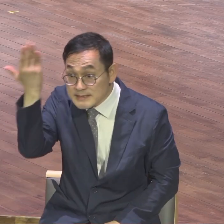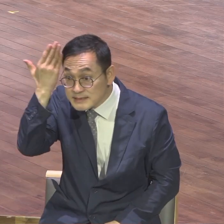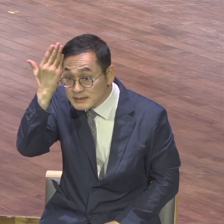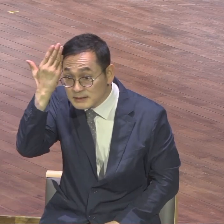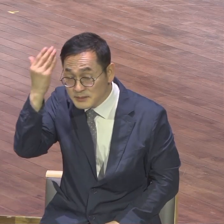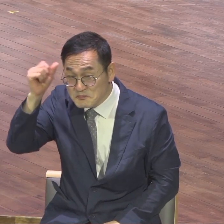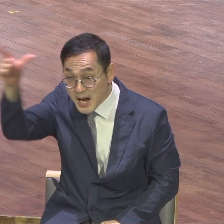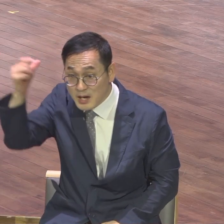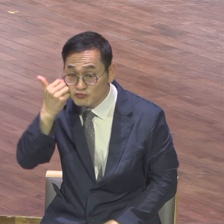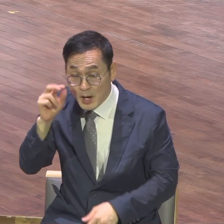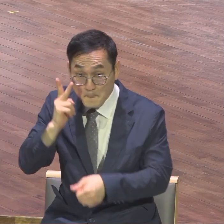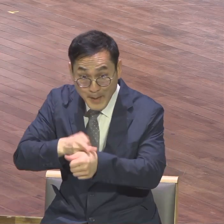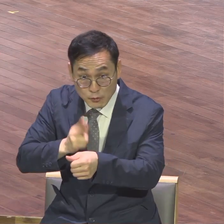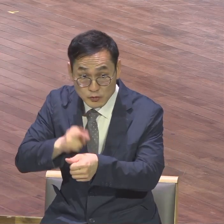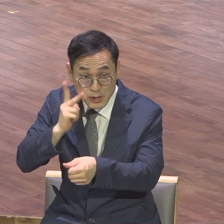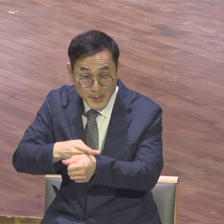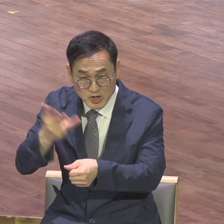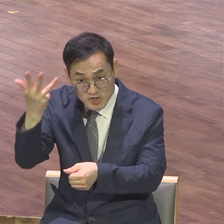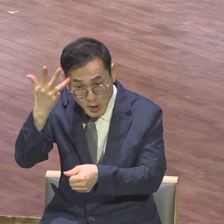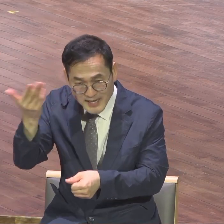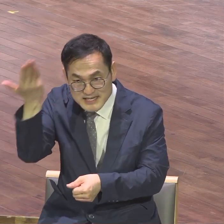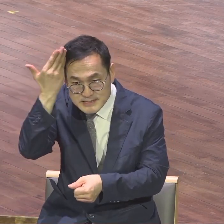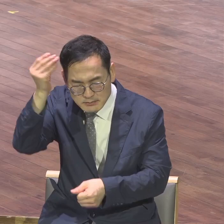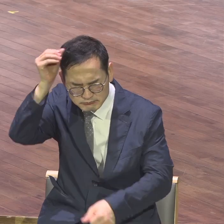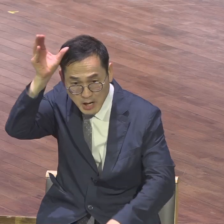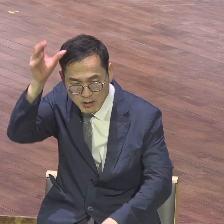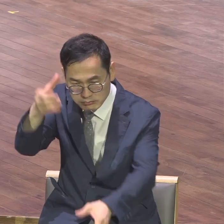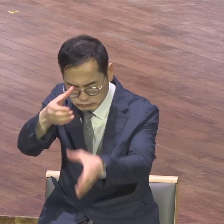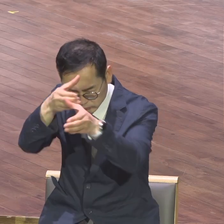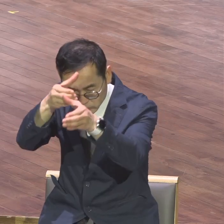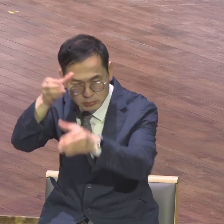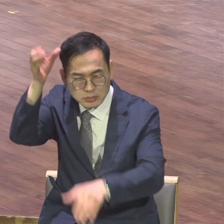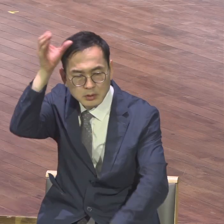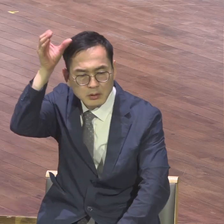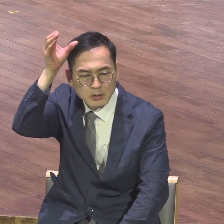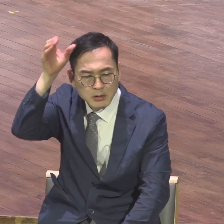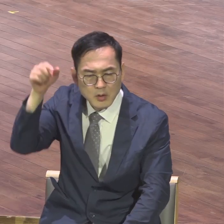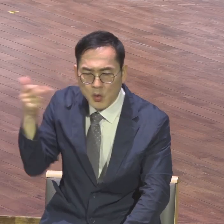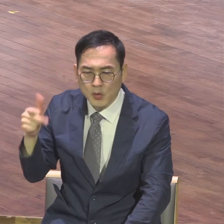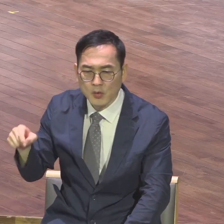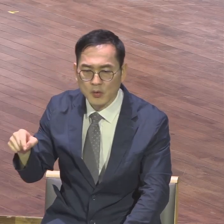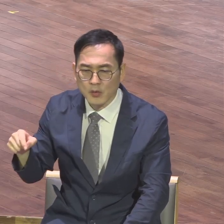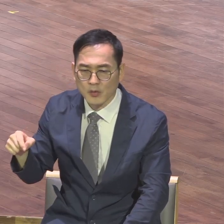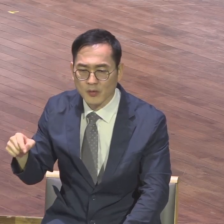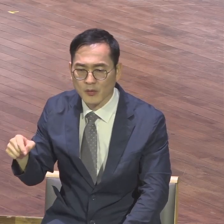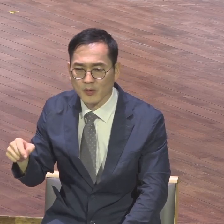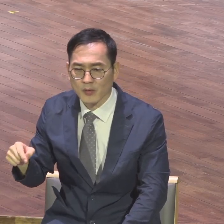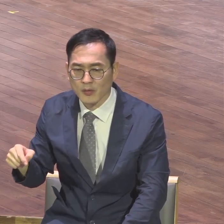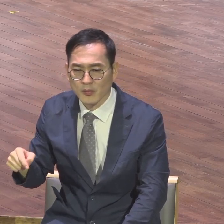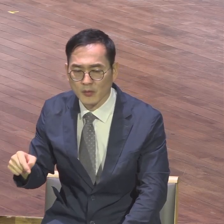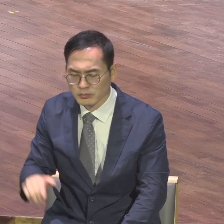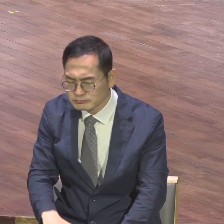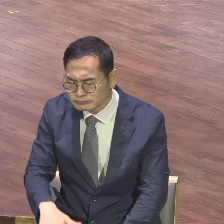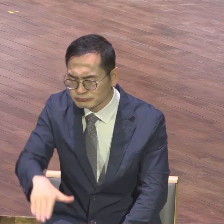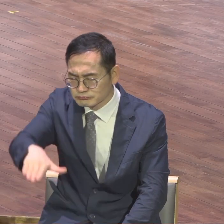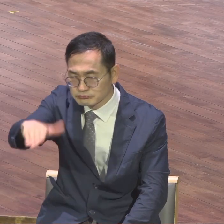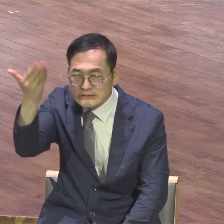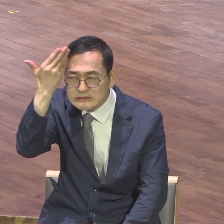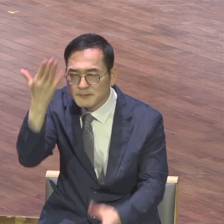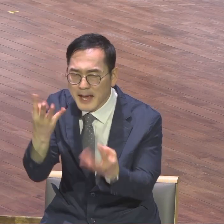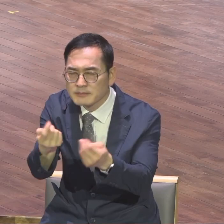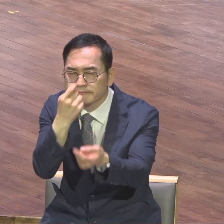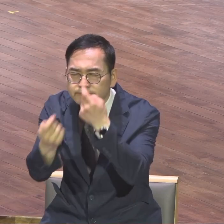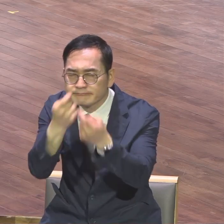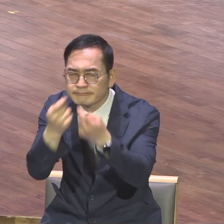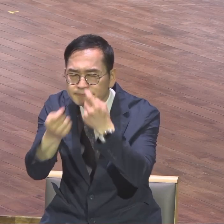지식과 철학과 많은 그런 이 영적인 이 지식적인 그